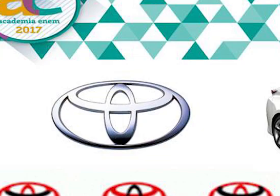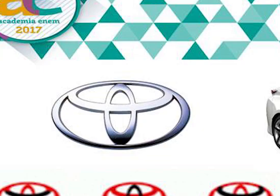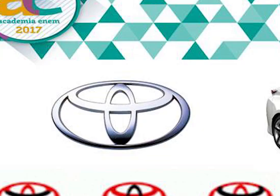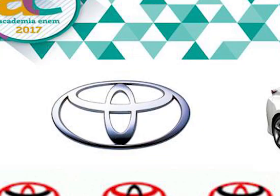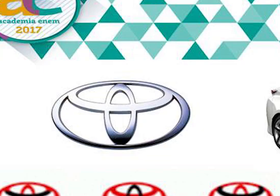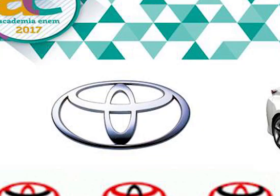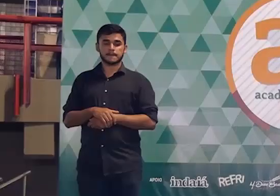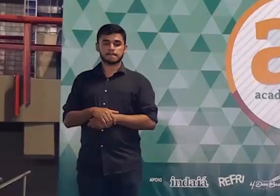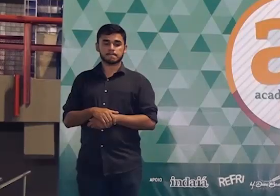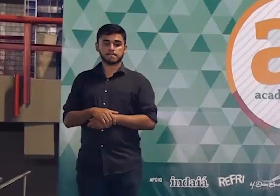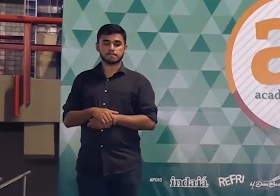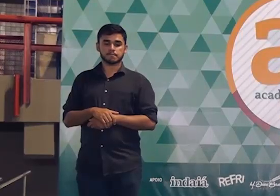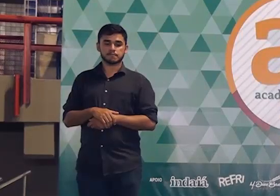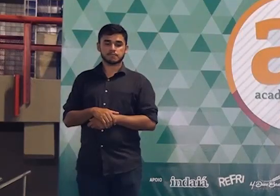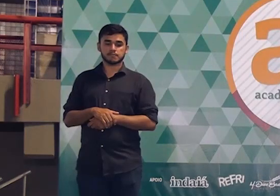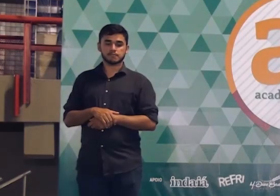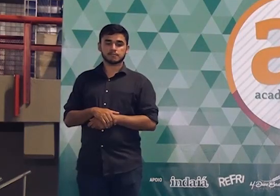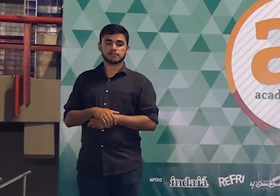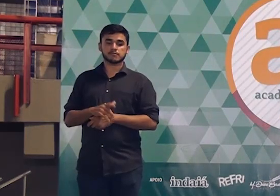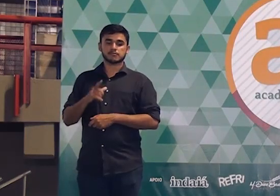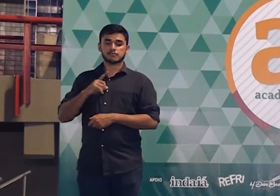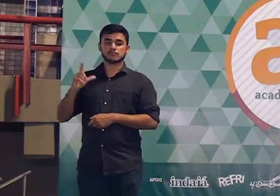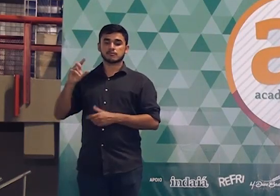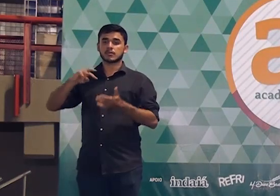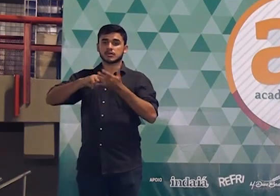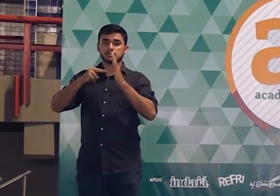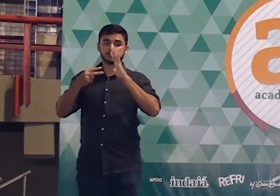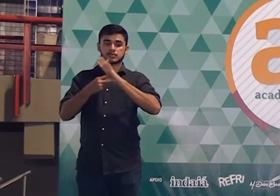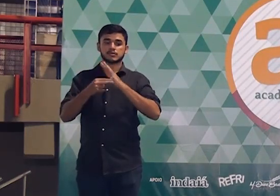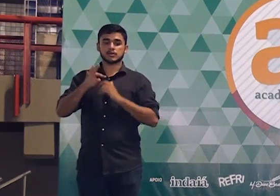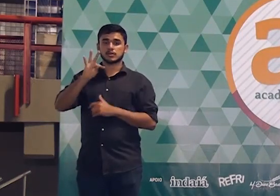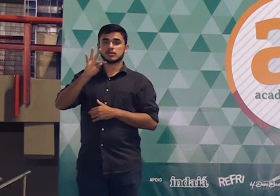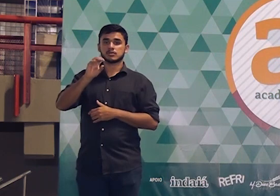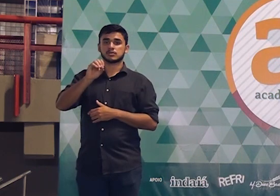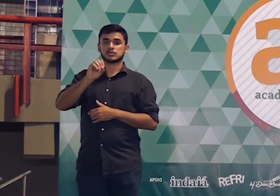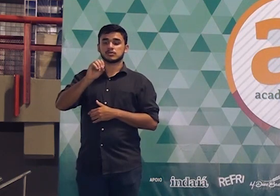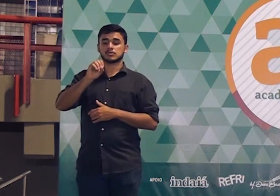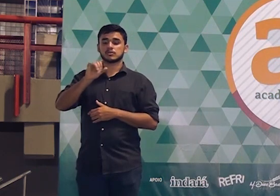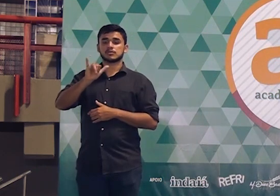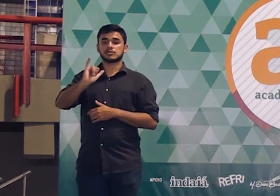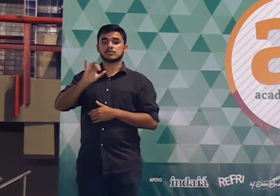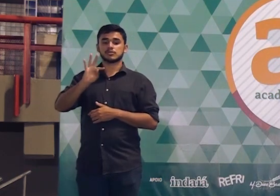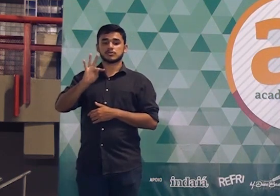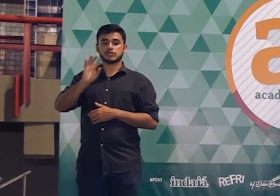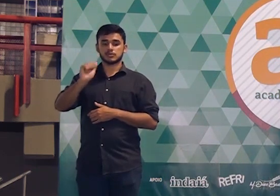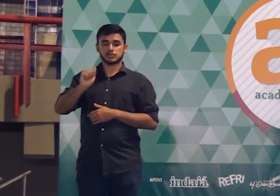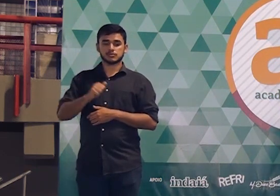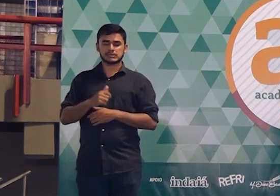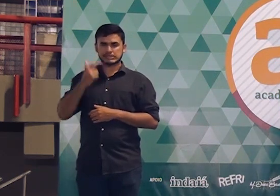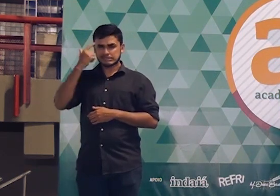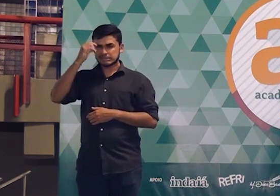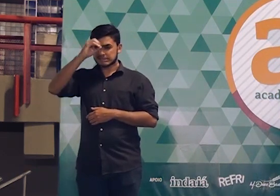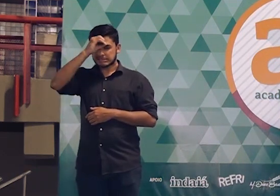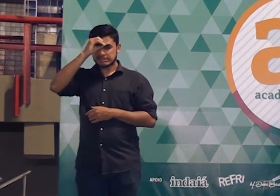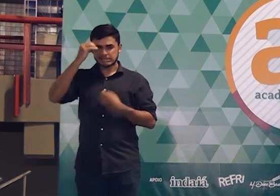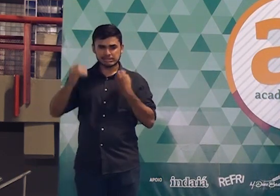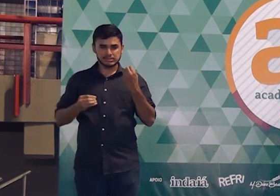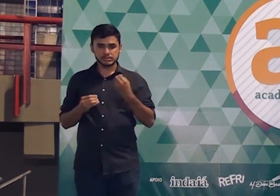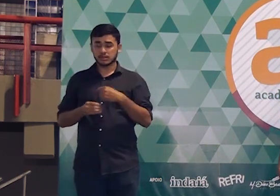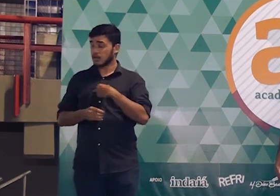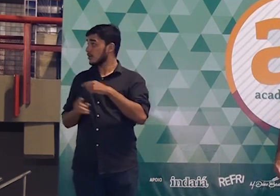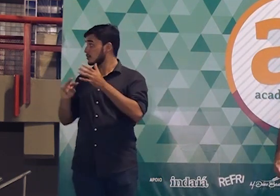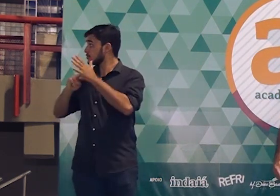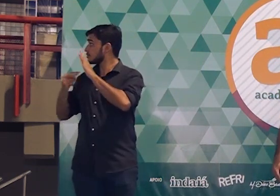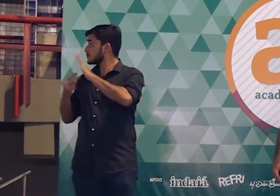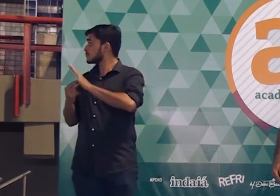aí. O PowerPoint vai estar disponível depois. Mas essa mesma curiosidadezinha aí que você está vendo, que a gente nunca imaginou que ia ser, é